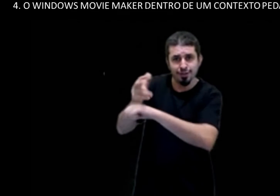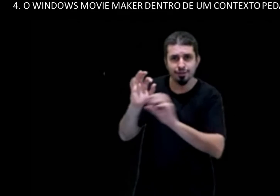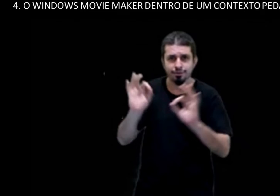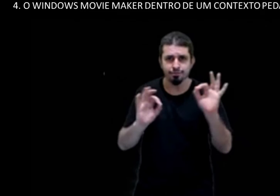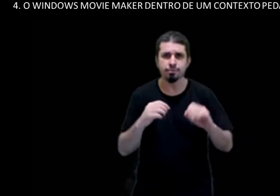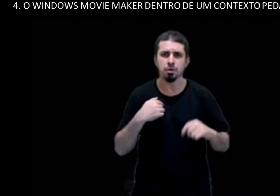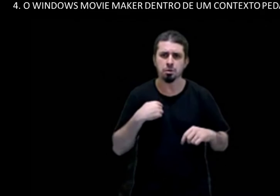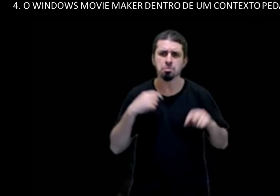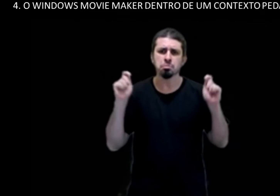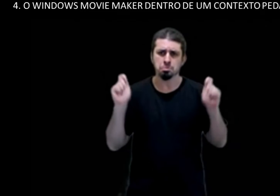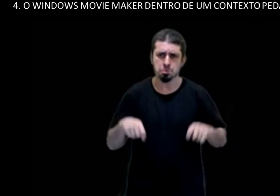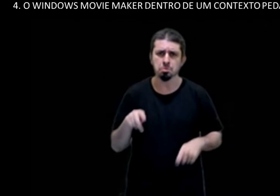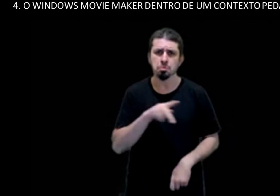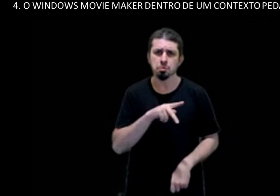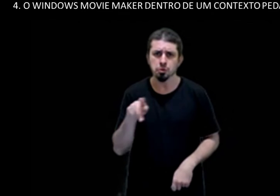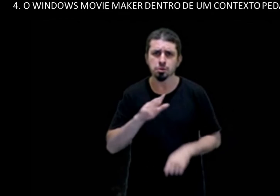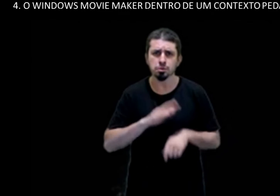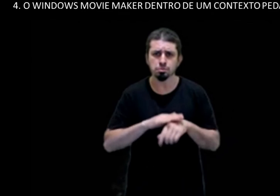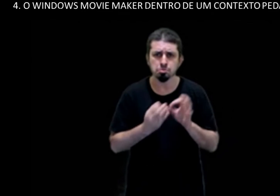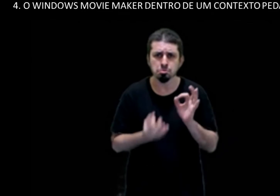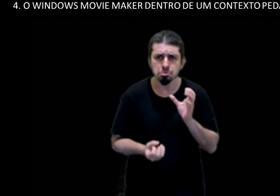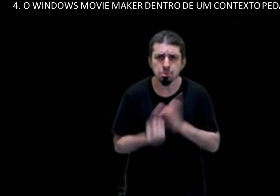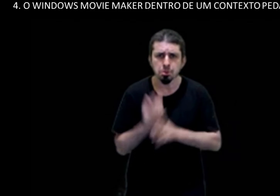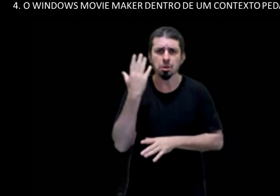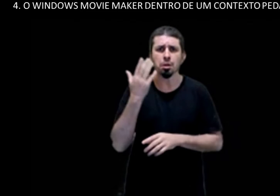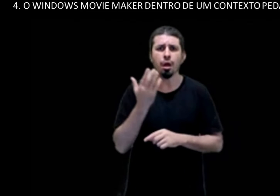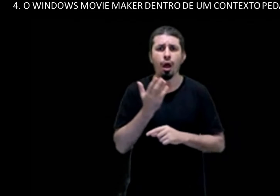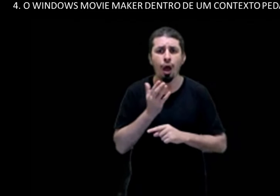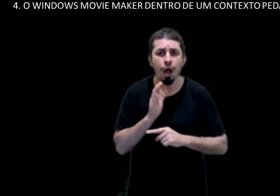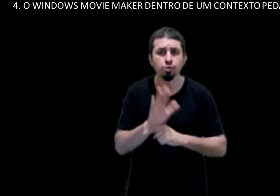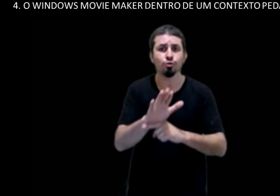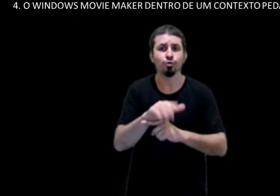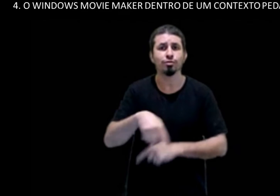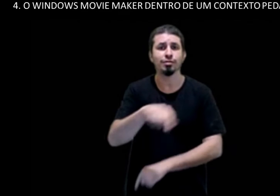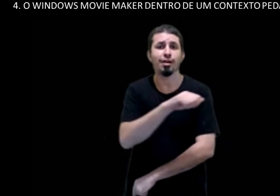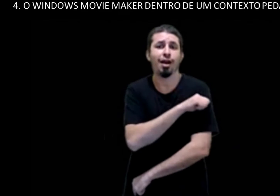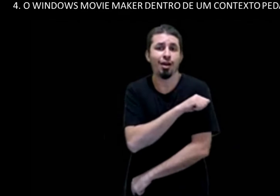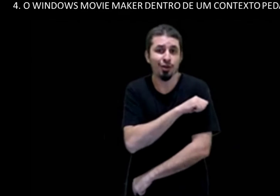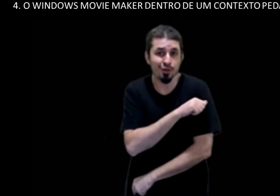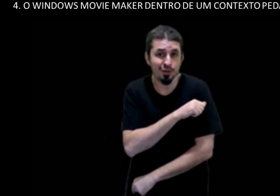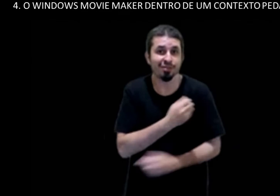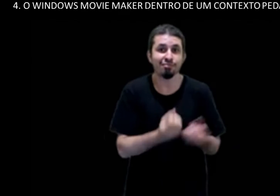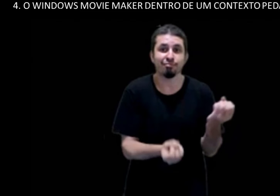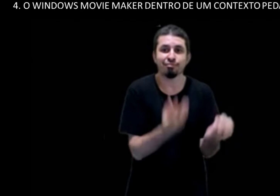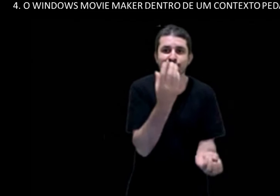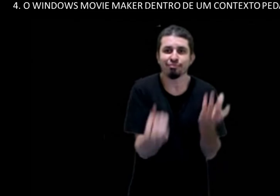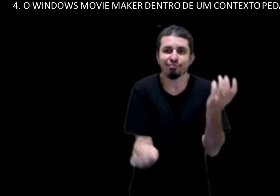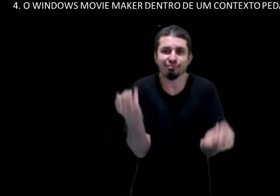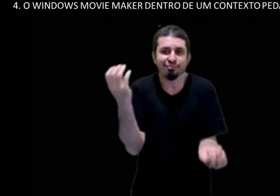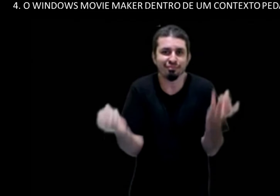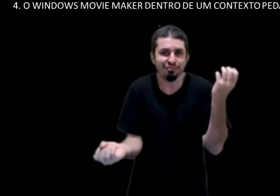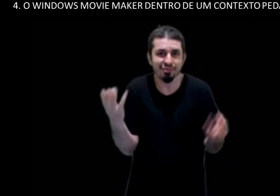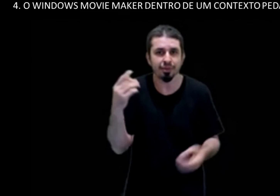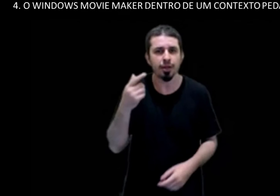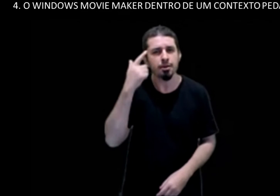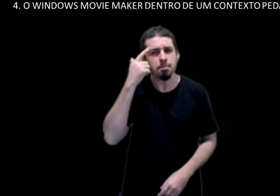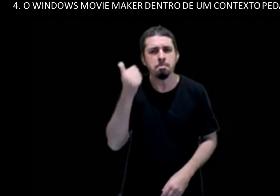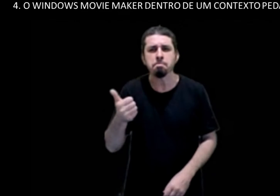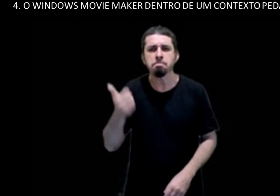produzir material e estimular a autoria do aluno, a fim de enriquecer suas aulas como uma alternativa à tradicional